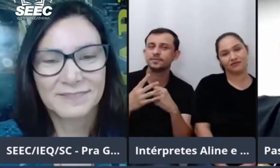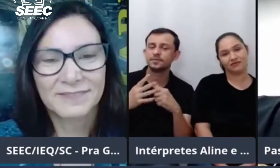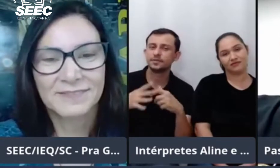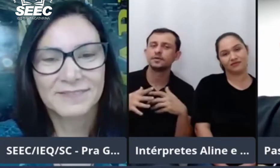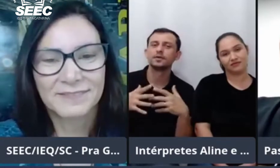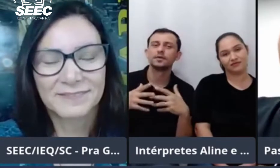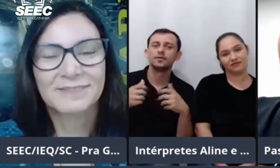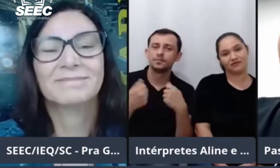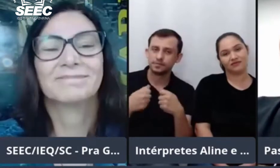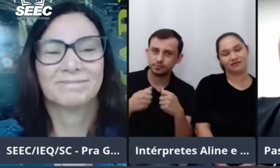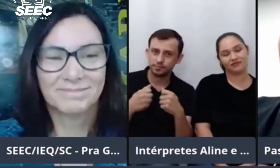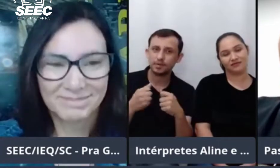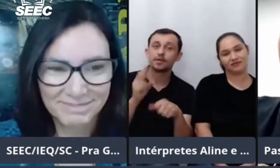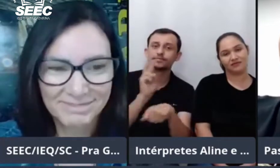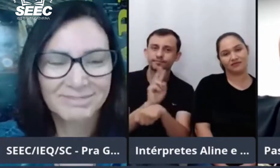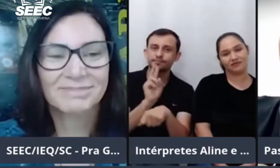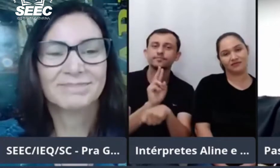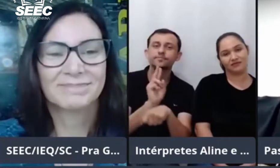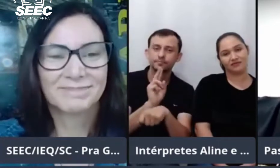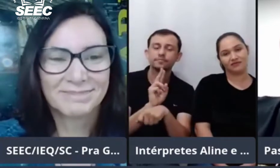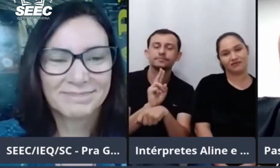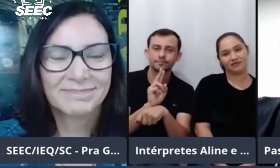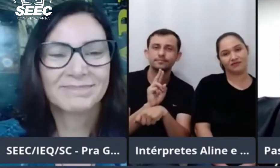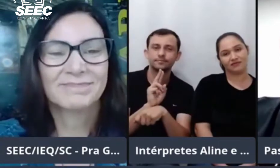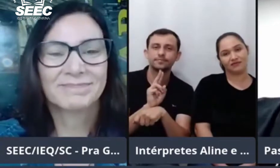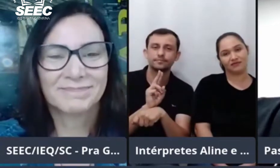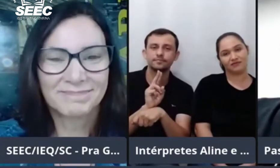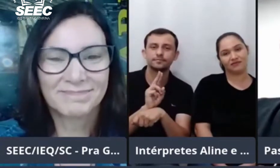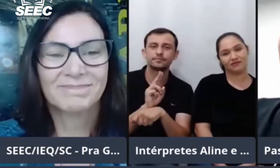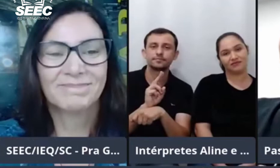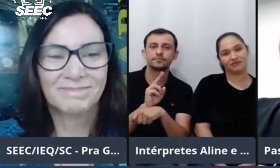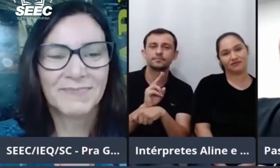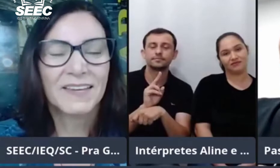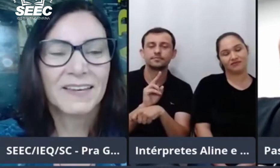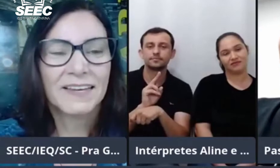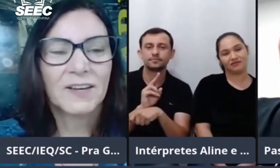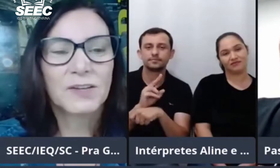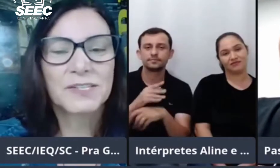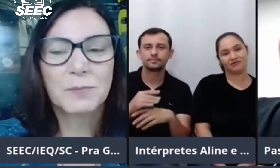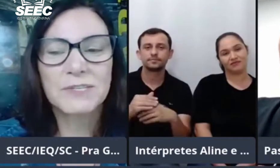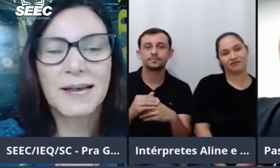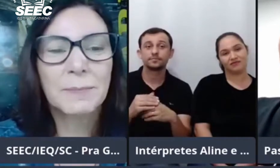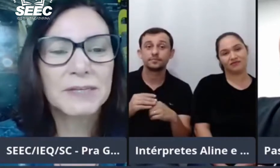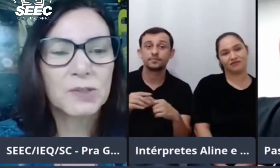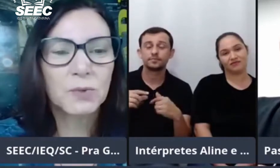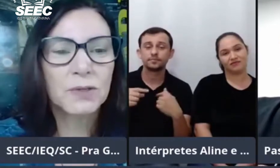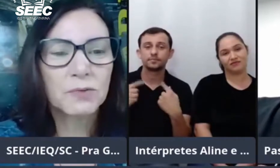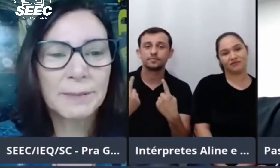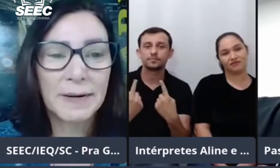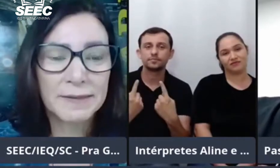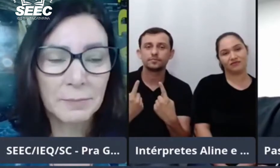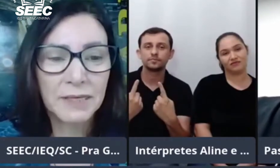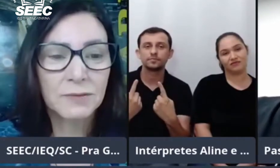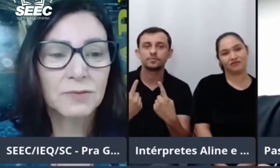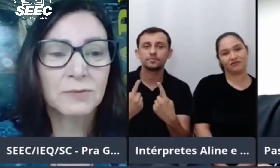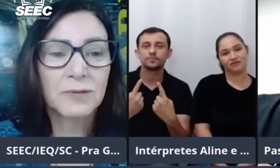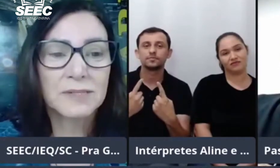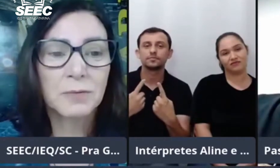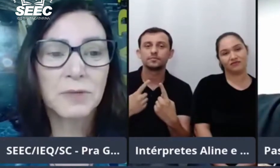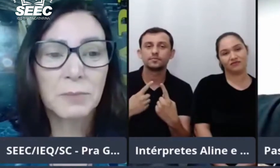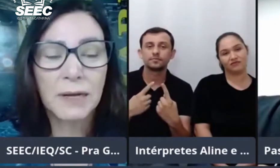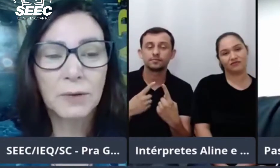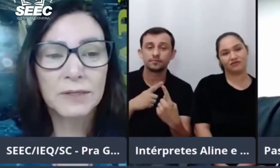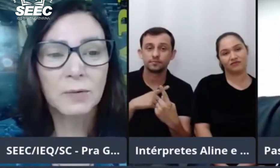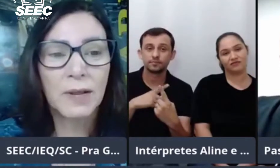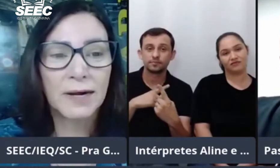submissos, né, pastora? Tentando realizar da melhor forma possível, né? Uhum. E nós temos a abertura do Departamento de